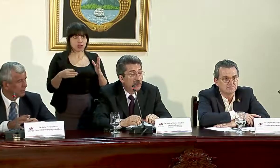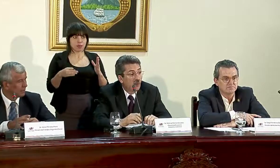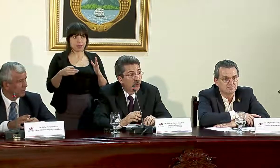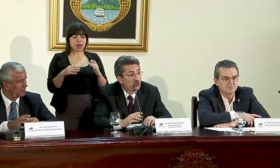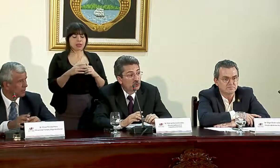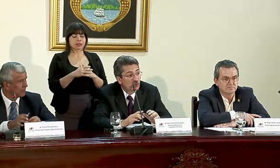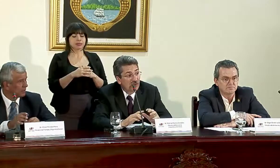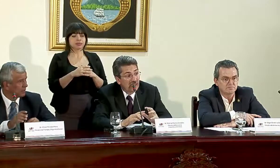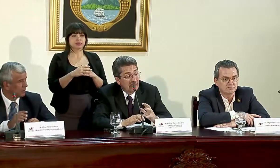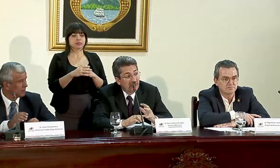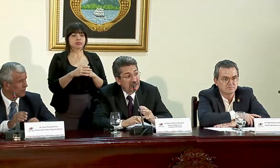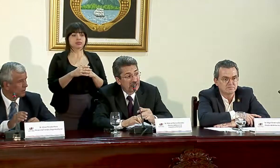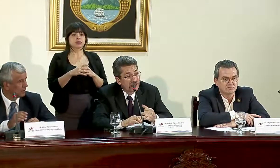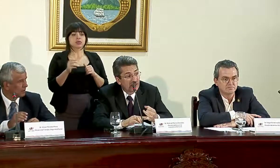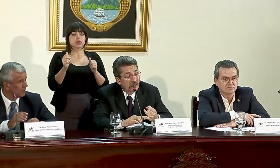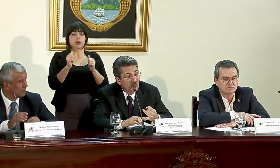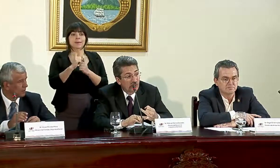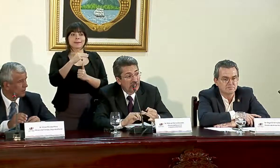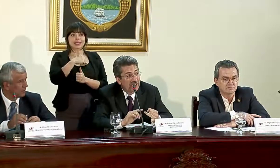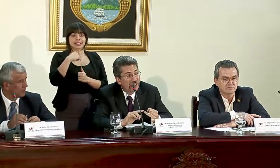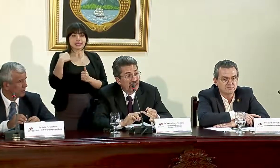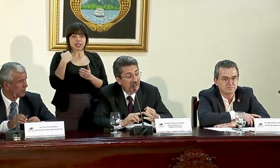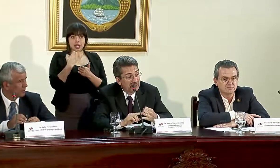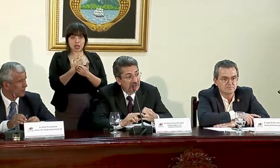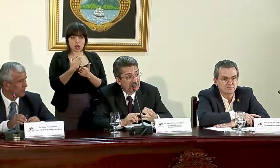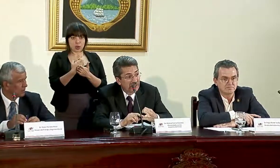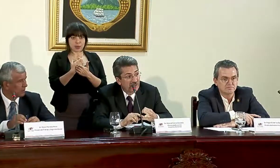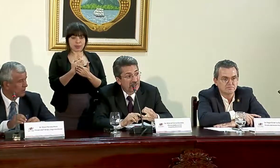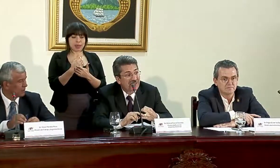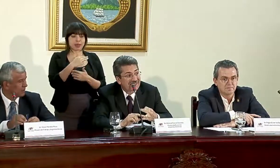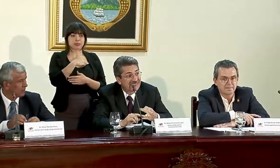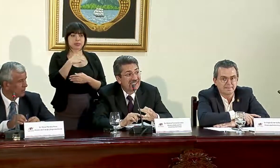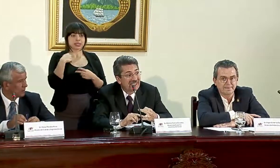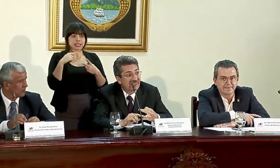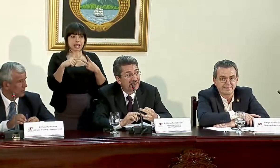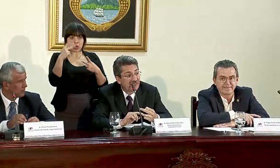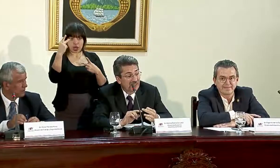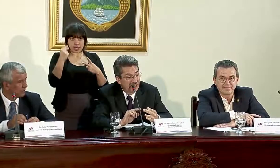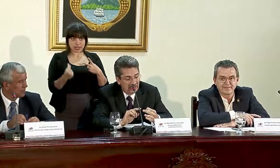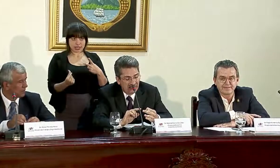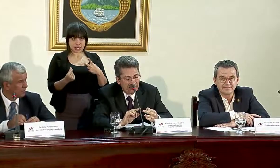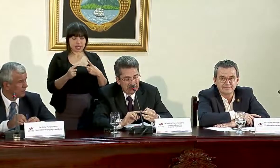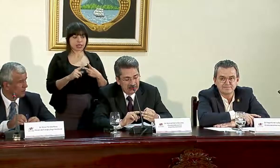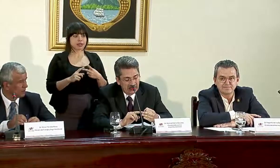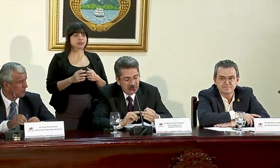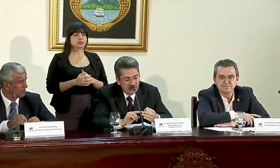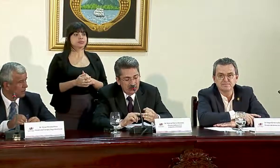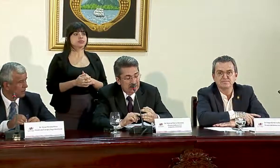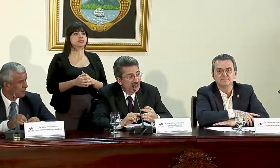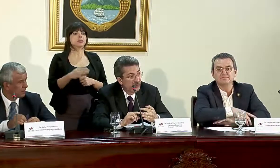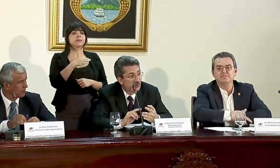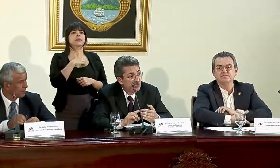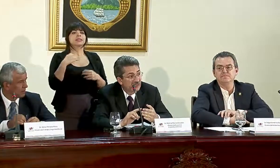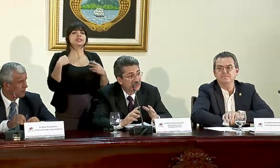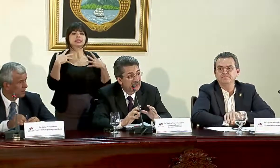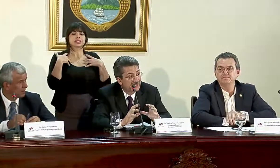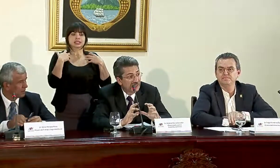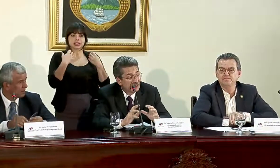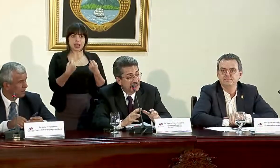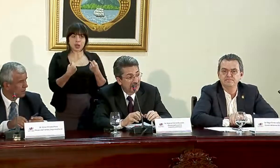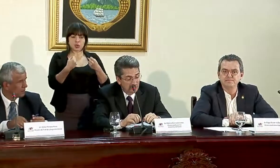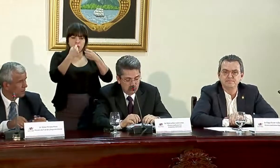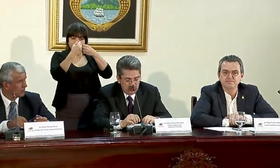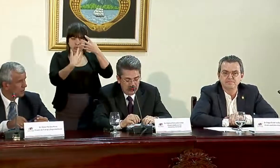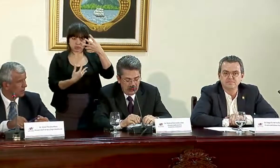que junto el Ministerio de Economía, el Ministerio de Hacienda, el Ministerio de Salud,